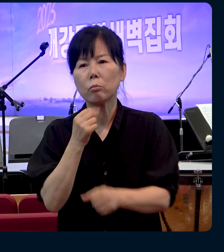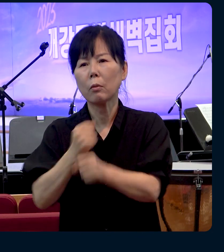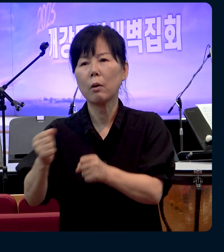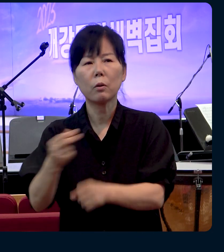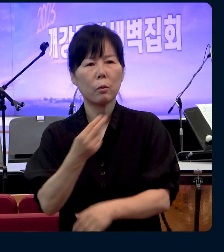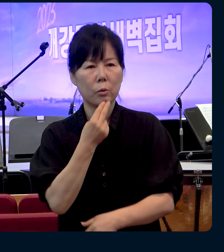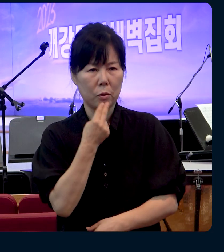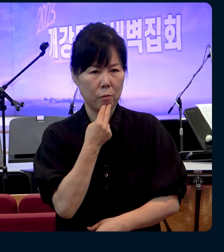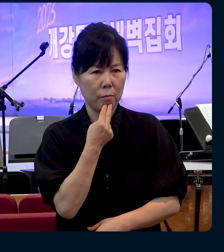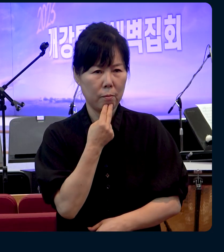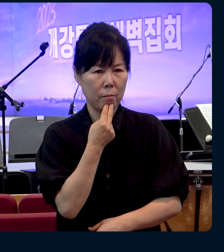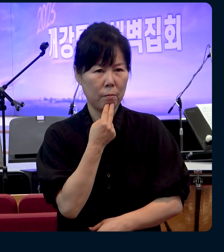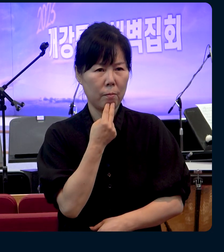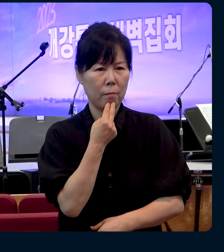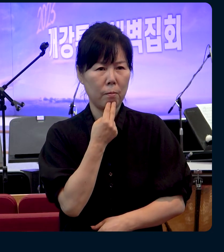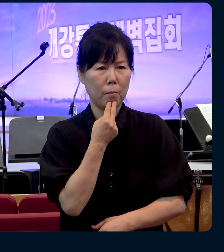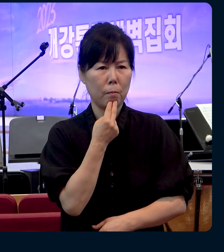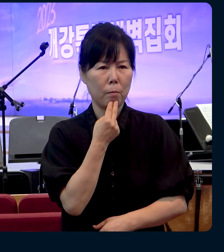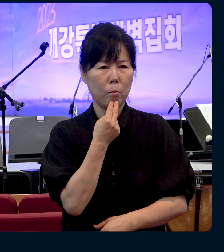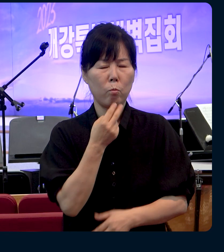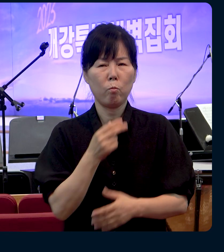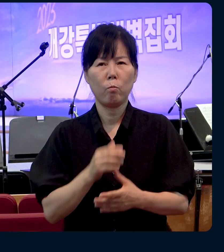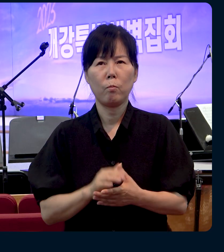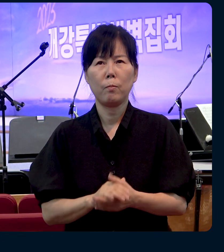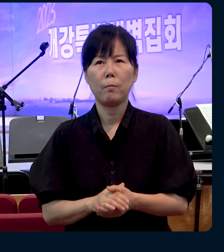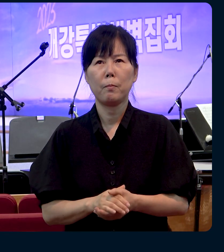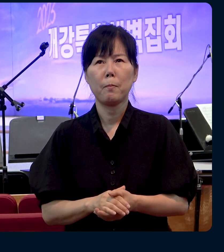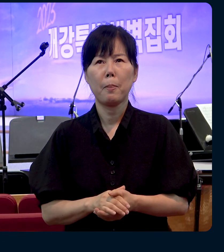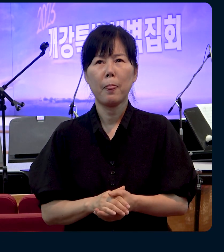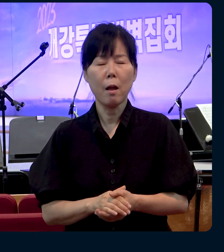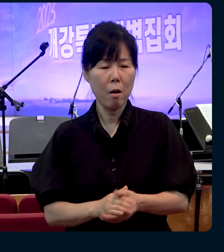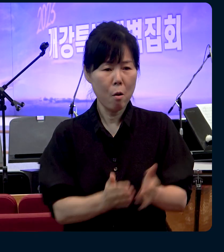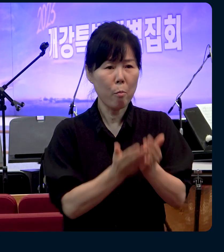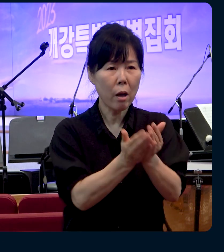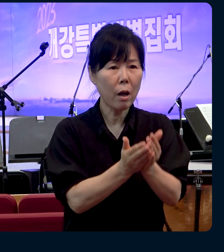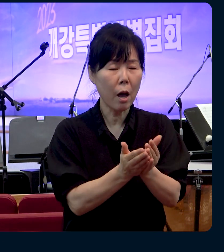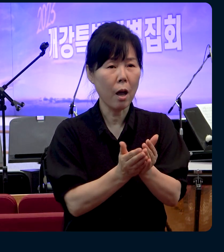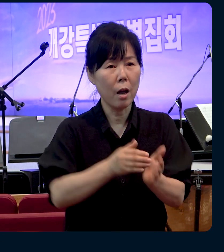순간 갑자기 그 배의 선장이 바울이야.